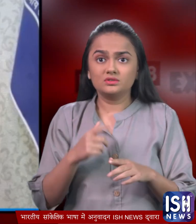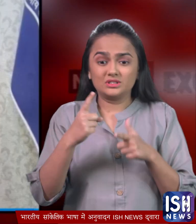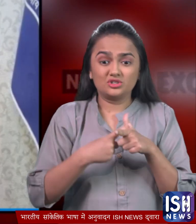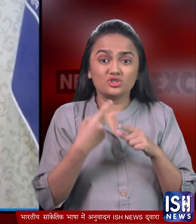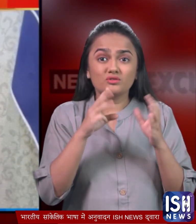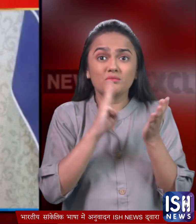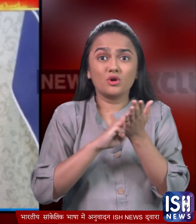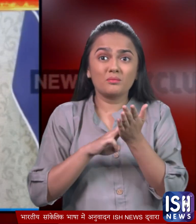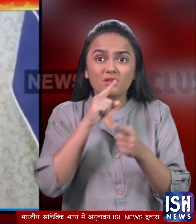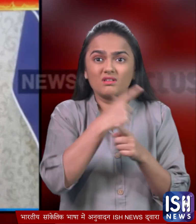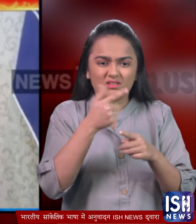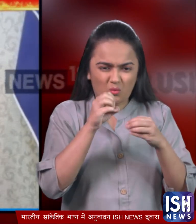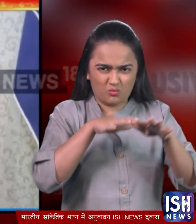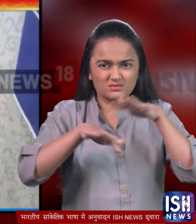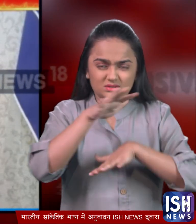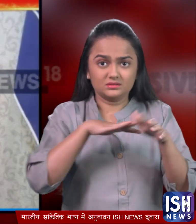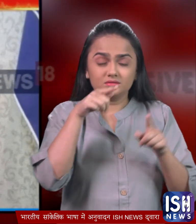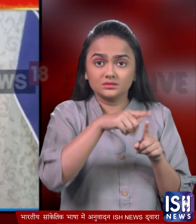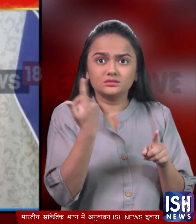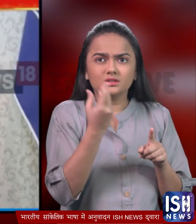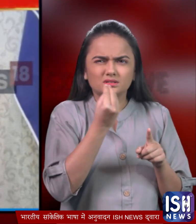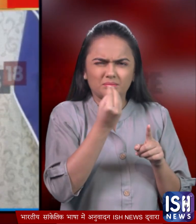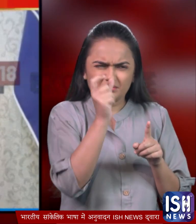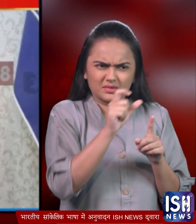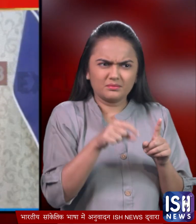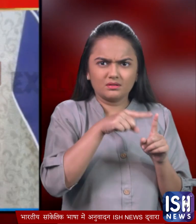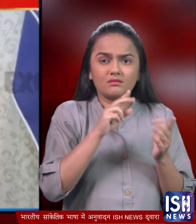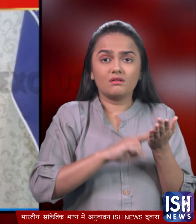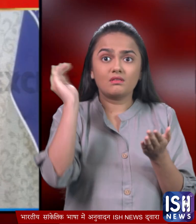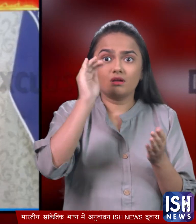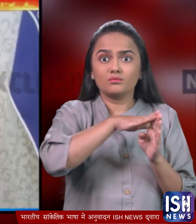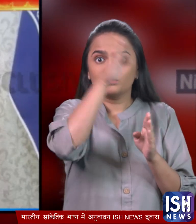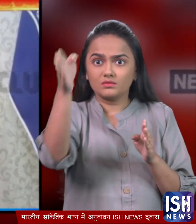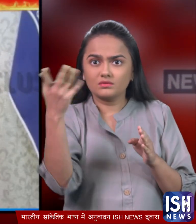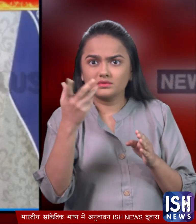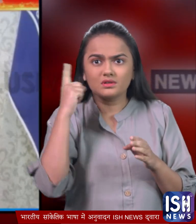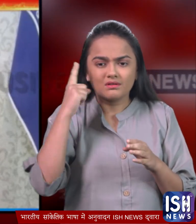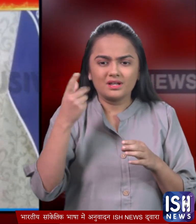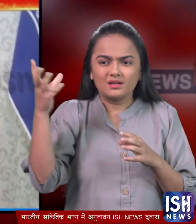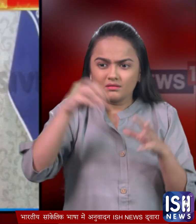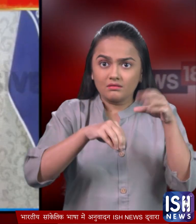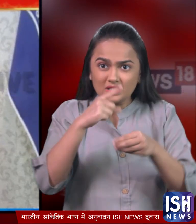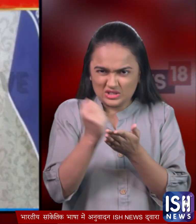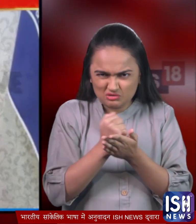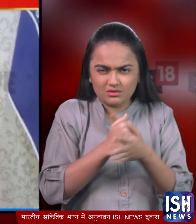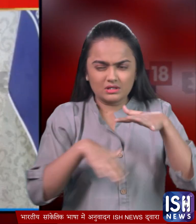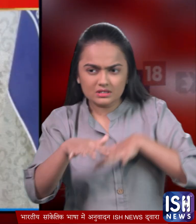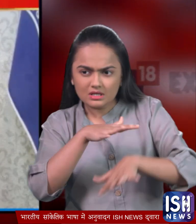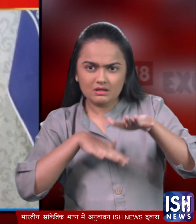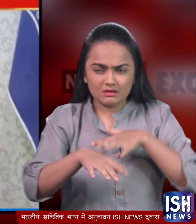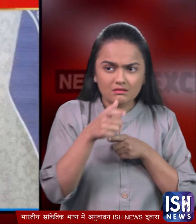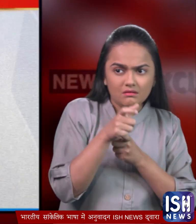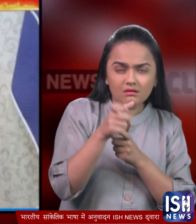जैश-ए-मोहम्मद बैंड टेररिस्ट ऑर्गेनाइजेशन के द्वारा कुछ नागपुर के वाइटल इंस्टॉलेशंस की रेकी करने की प्रयत्न की गई